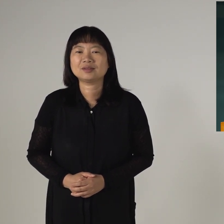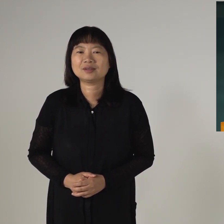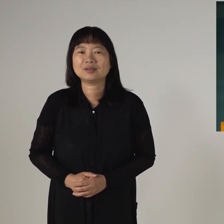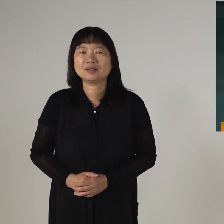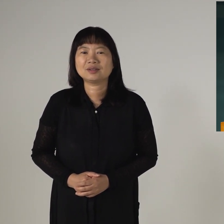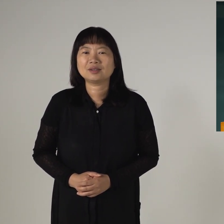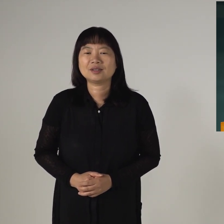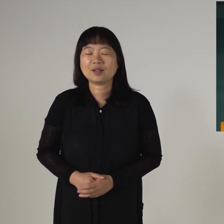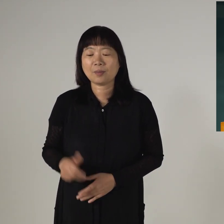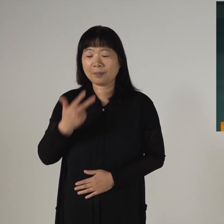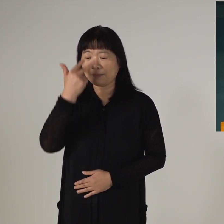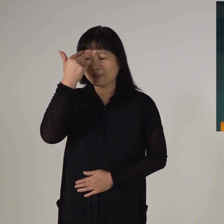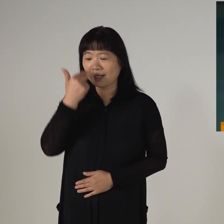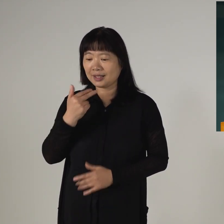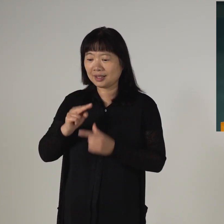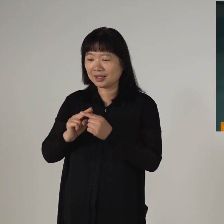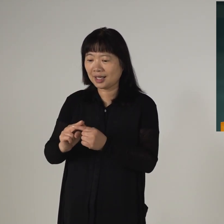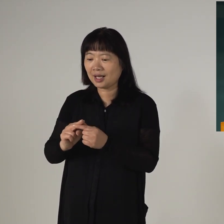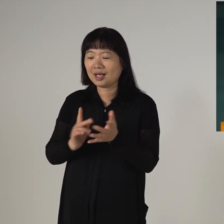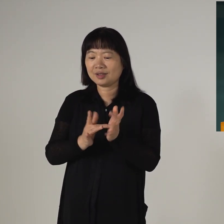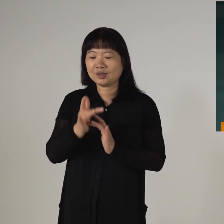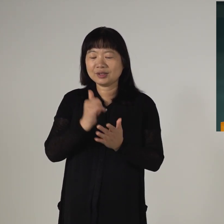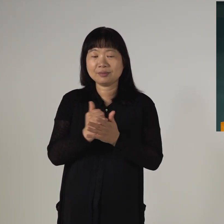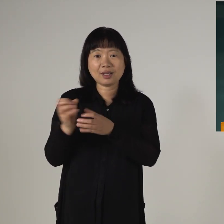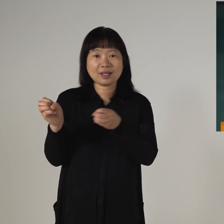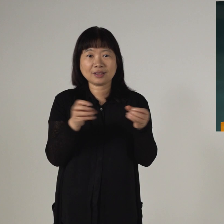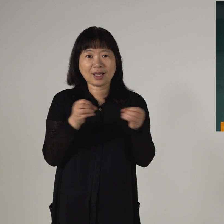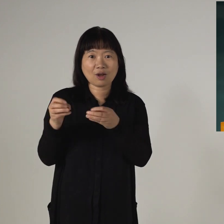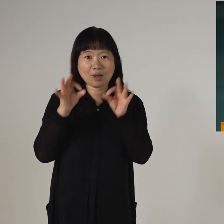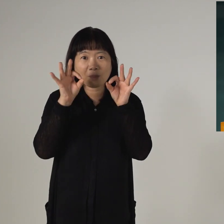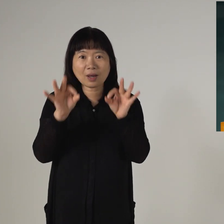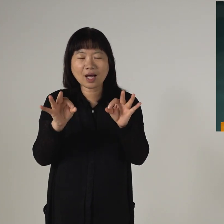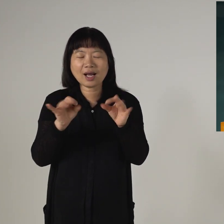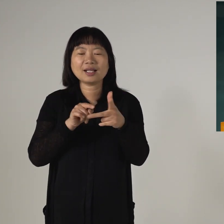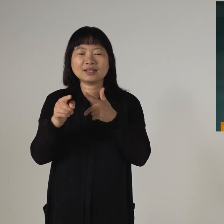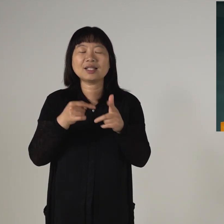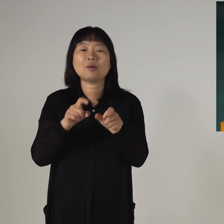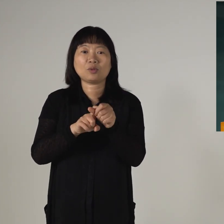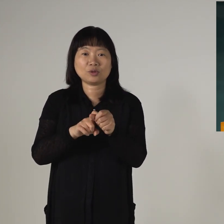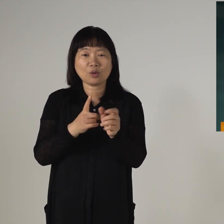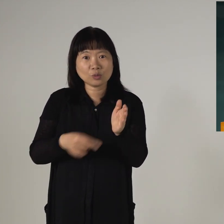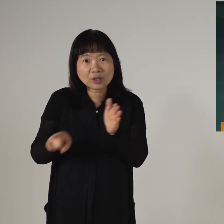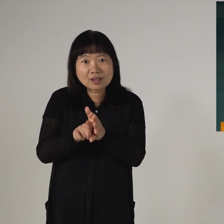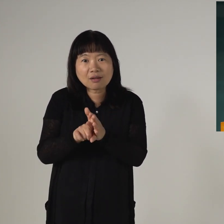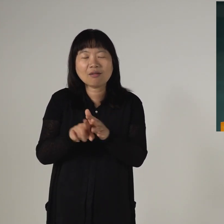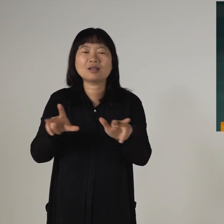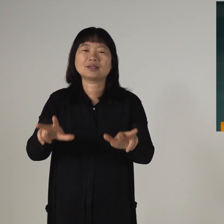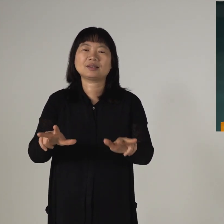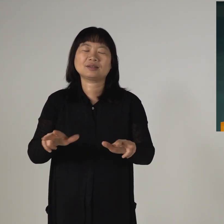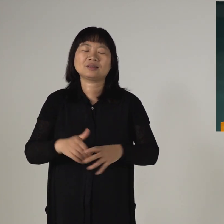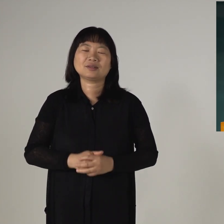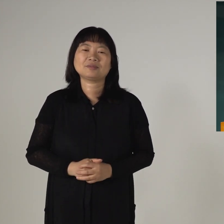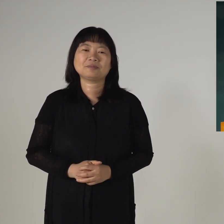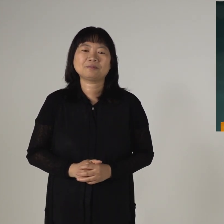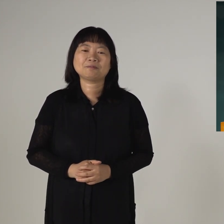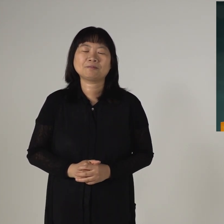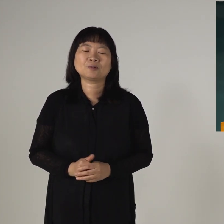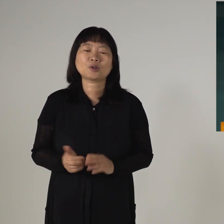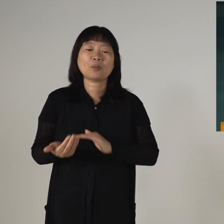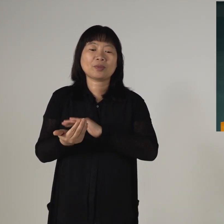맹인들과 예수님의 대화를 본질적으로 이해하기 위해서는 앞에